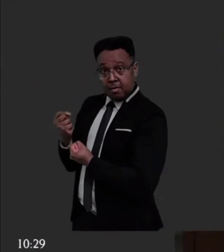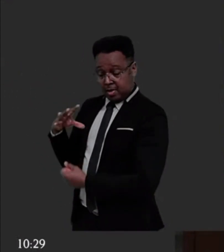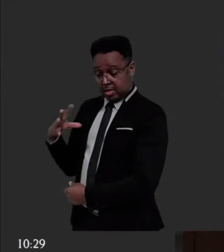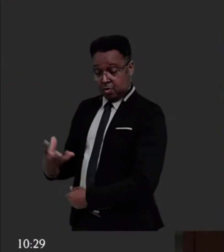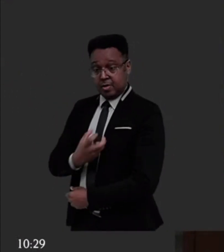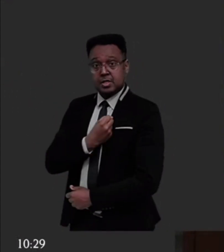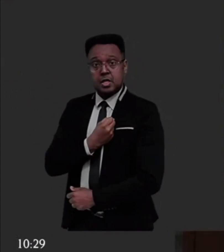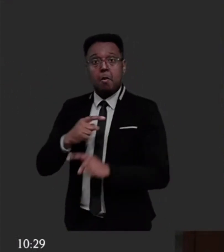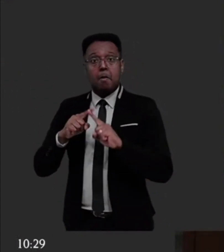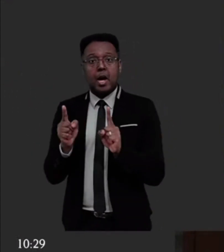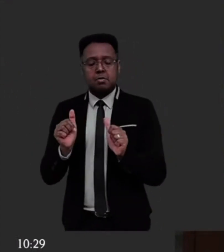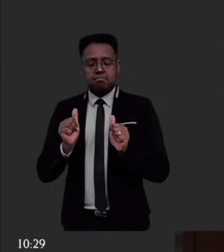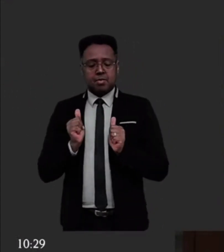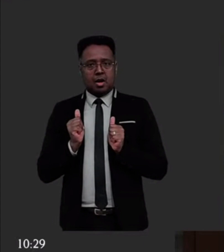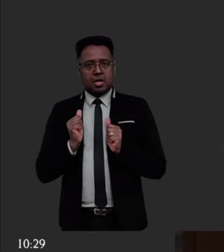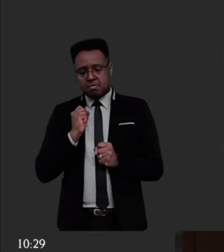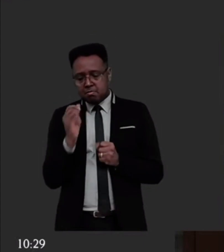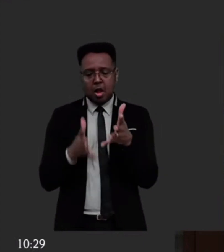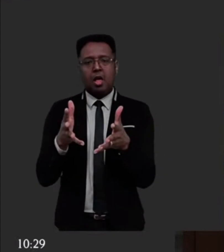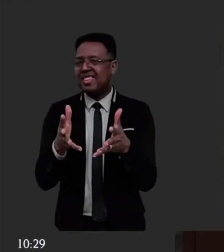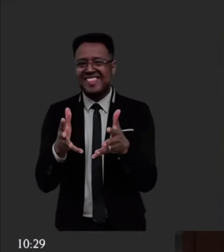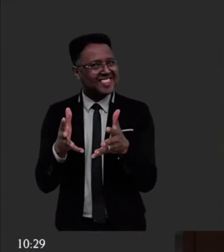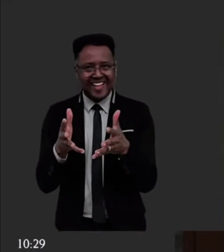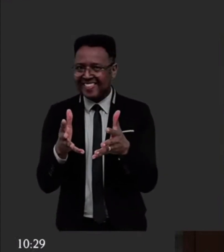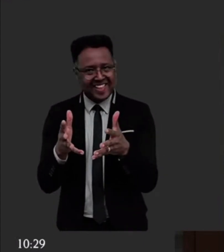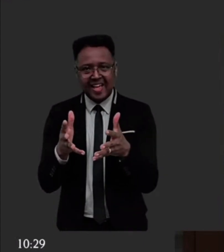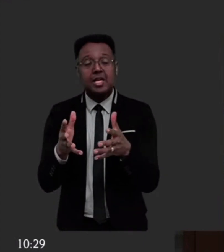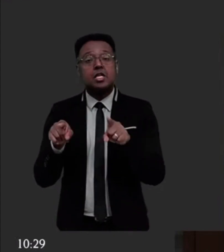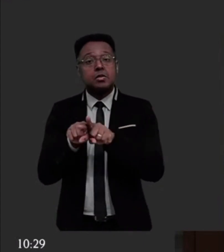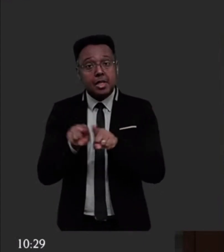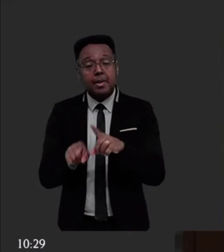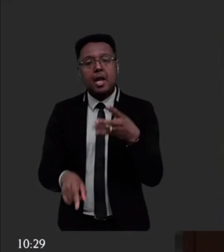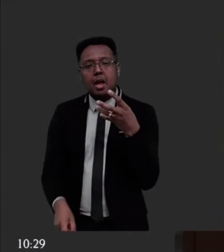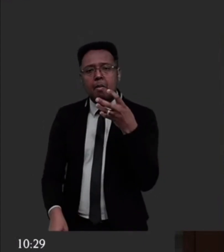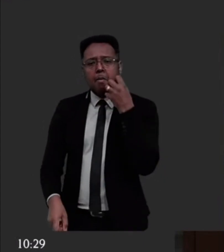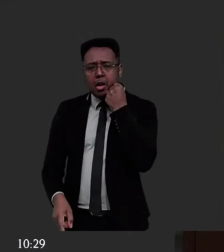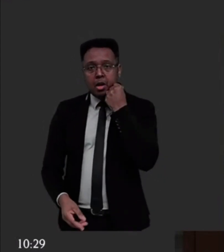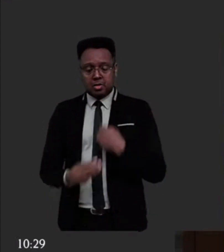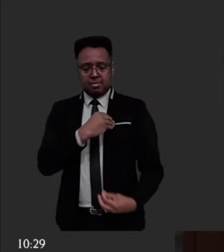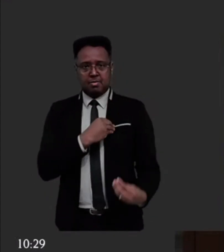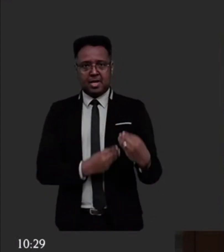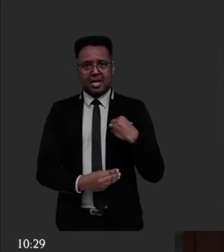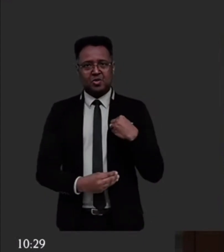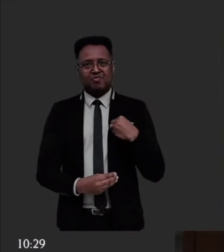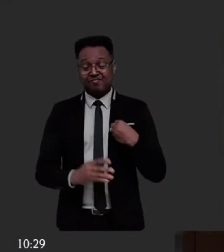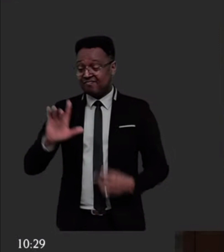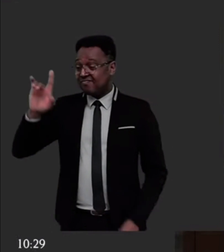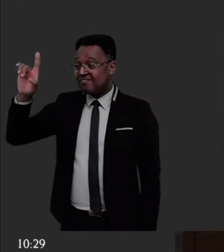omissão. A omissão é pecado, que é também a prevaricação, reprovada por